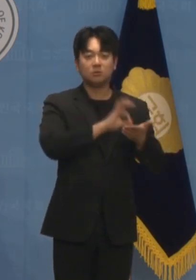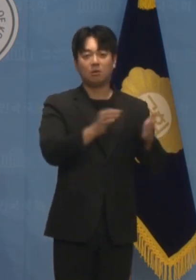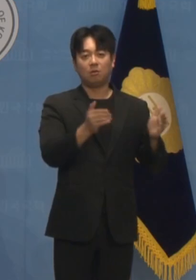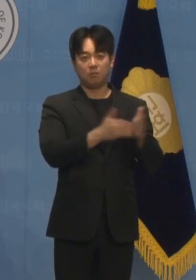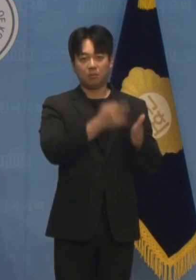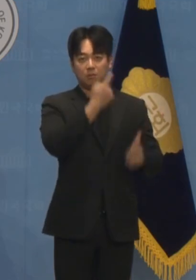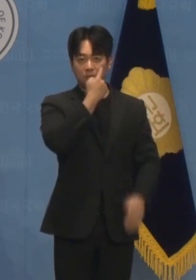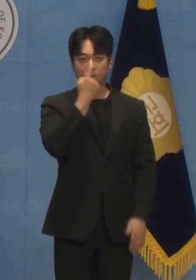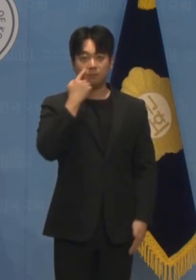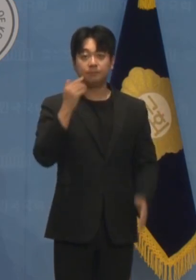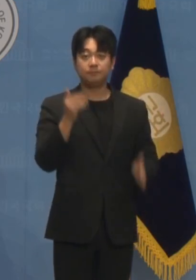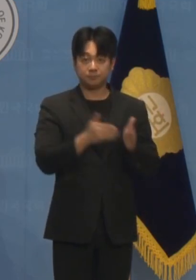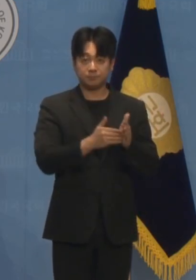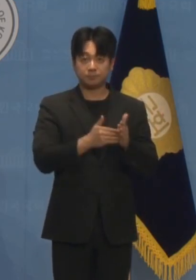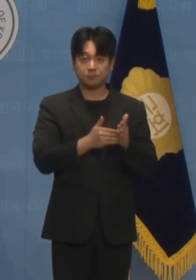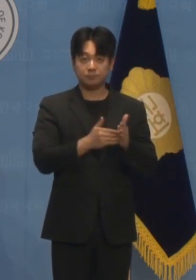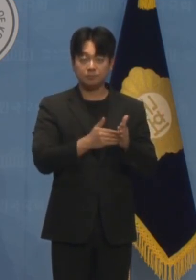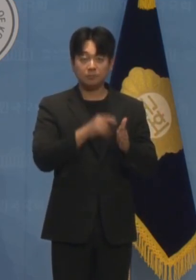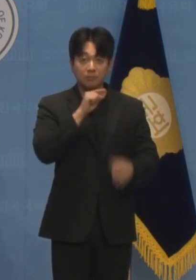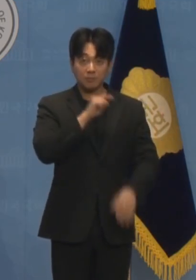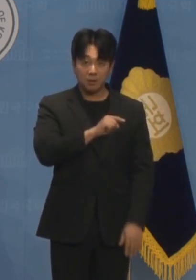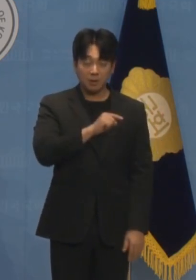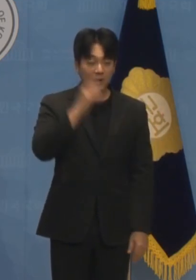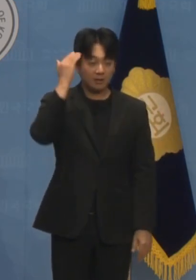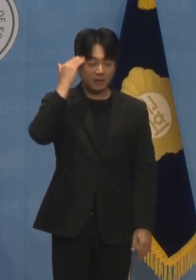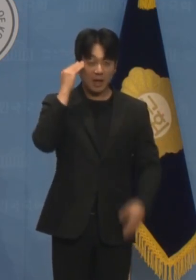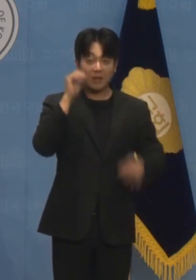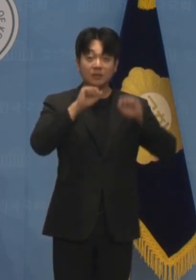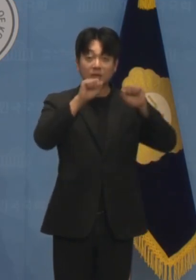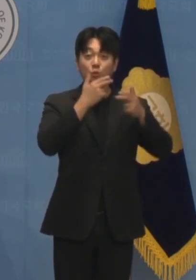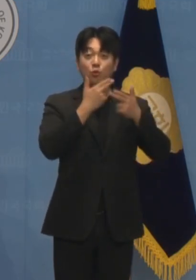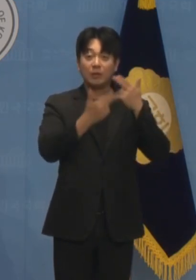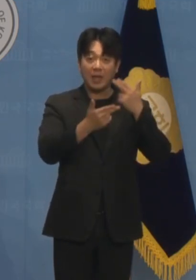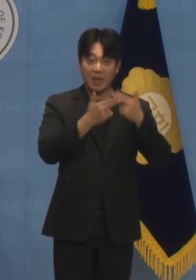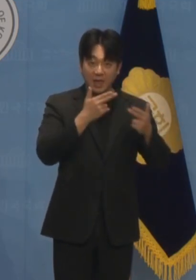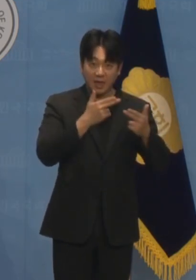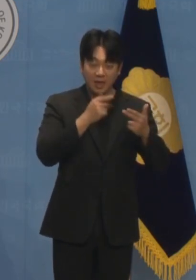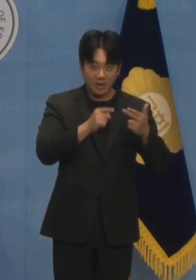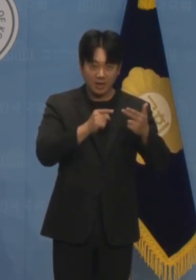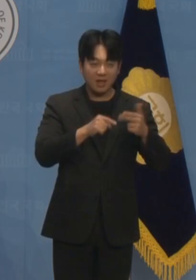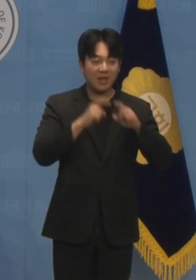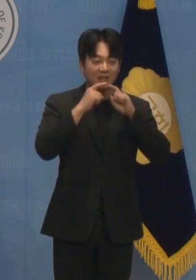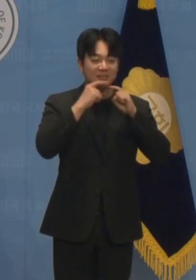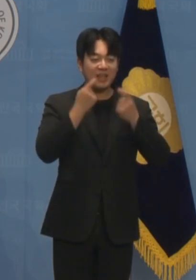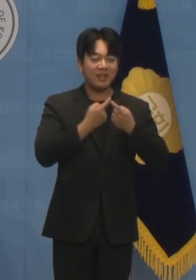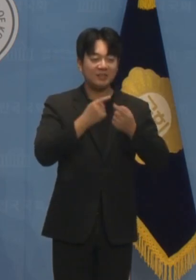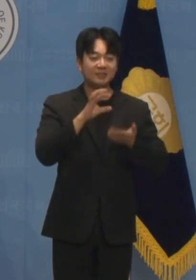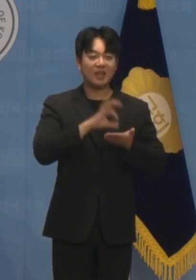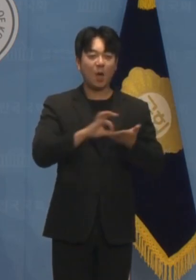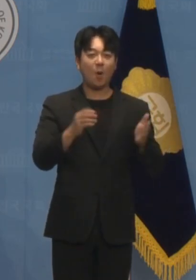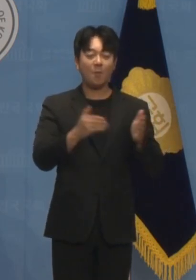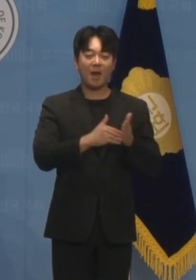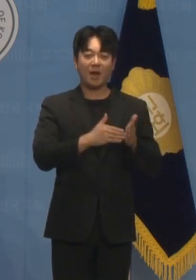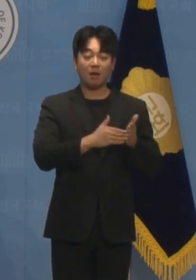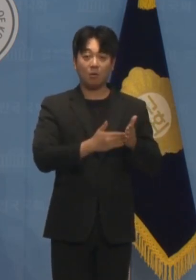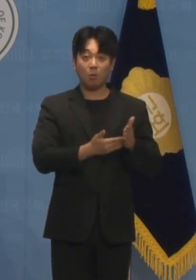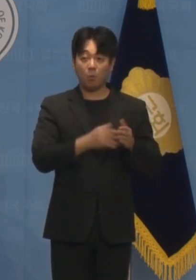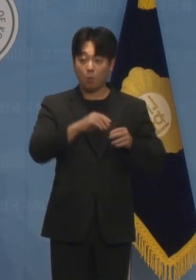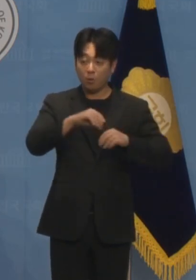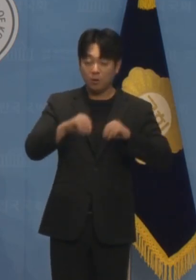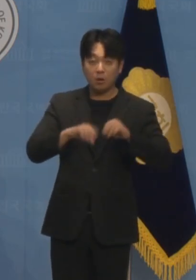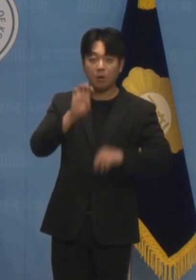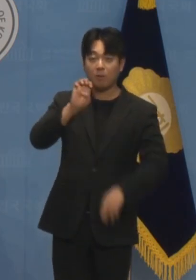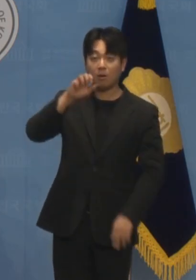수익과 분배금은 대한체육회 쌈짓돈으로 탕진하고서 정작 평창 동계훈련센터